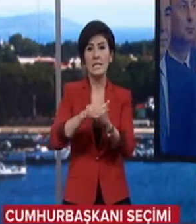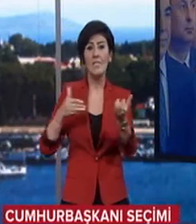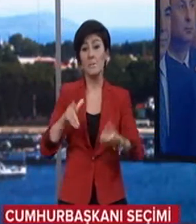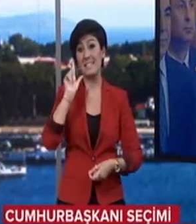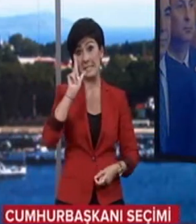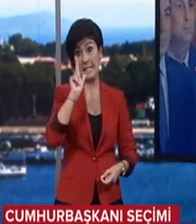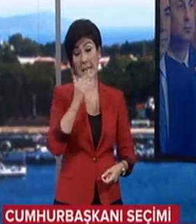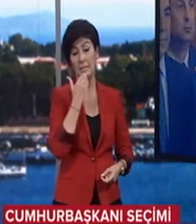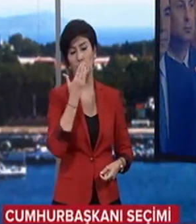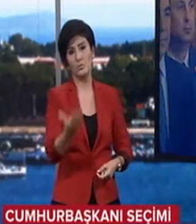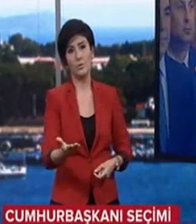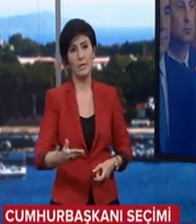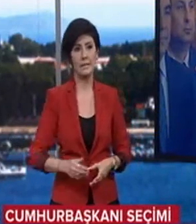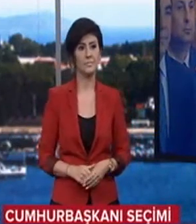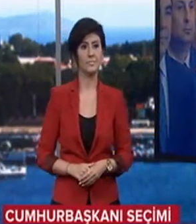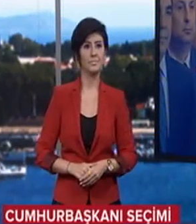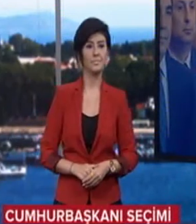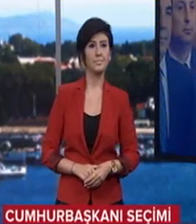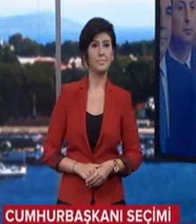için istifa etmesi gerektiğini belirtti.